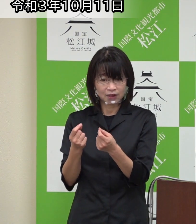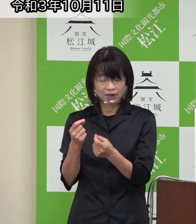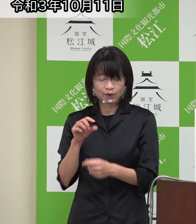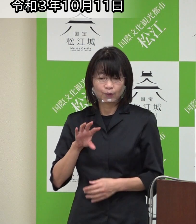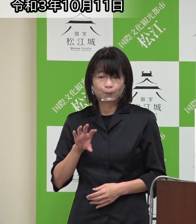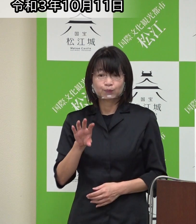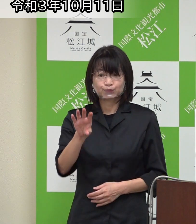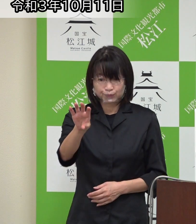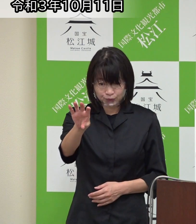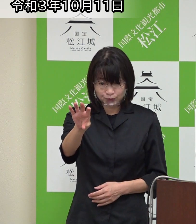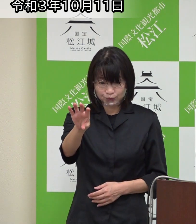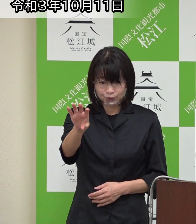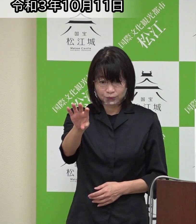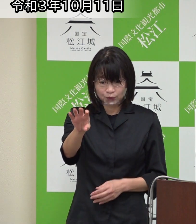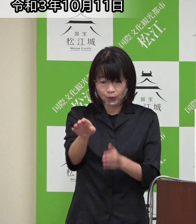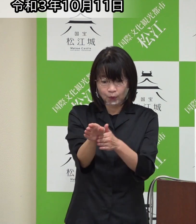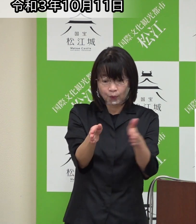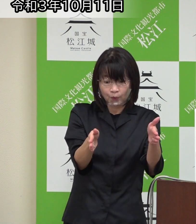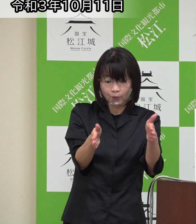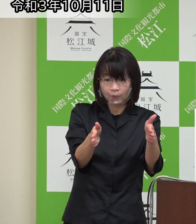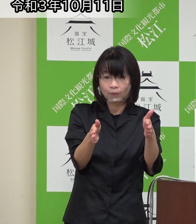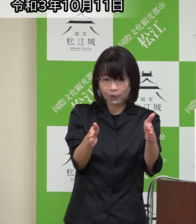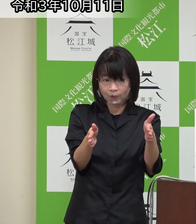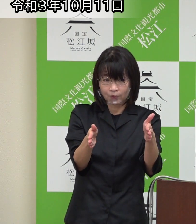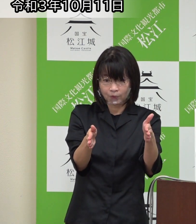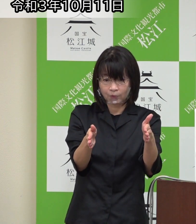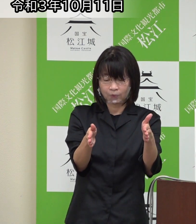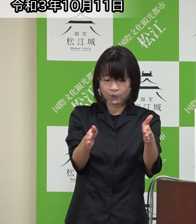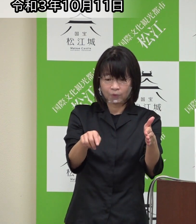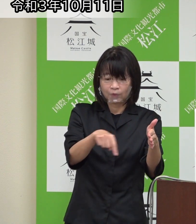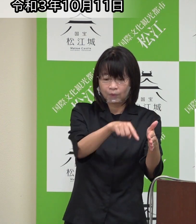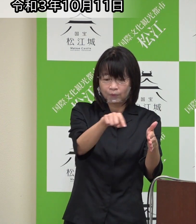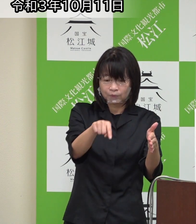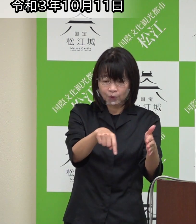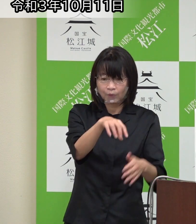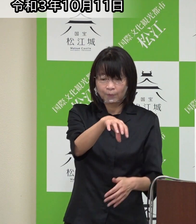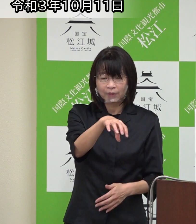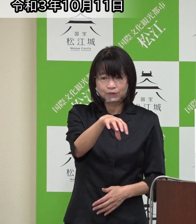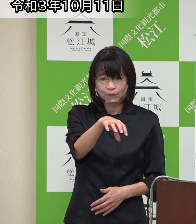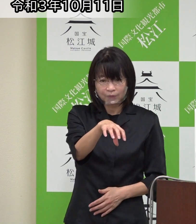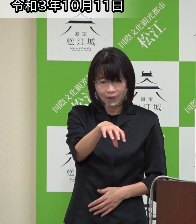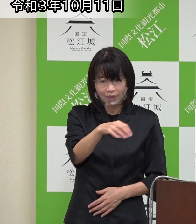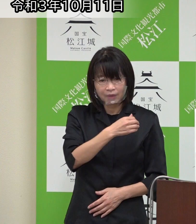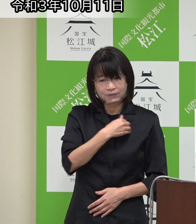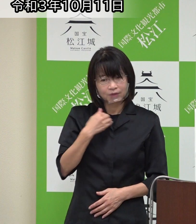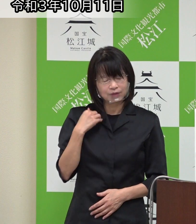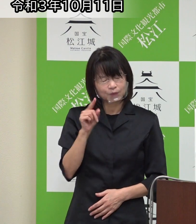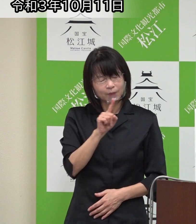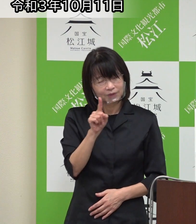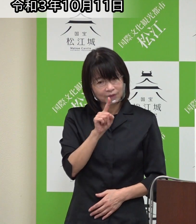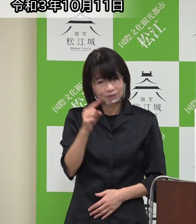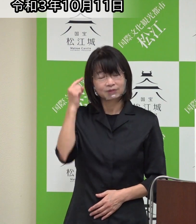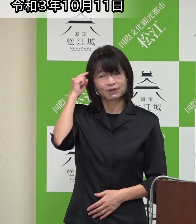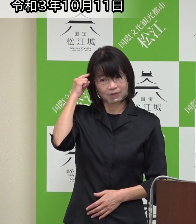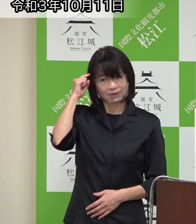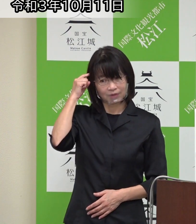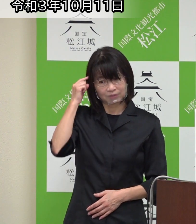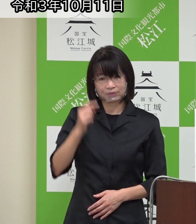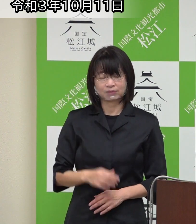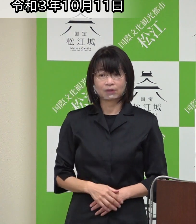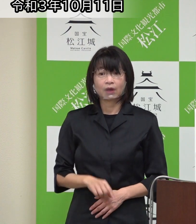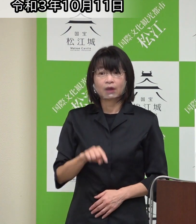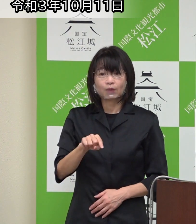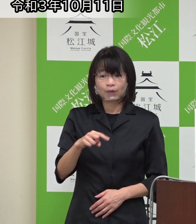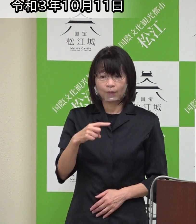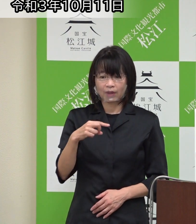するとできるわけですね。でその空間がいかに活用できるかという観点で今回やってみようっていうところなんですね。でこれは市の方で一方的